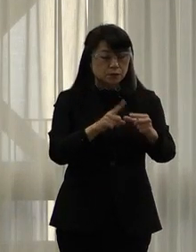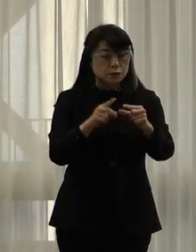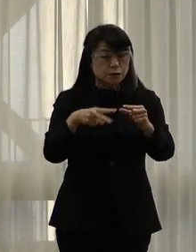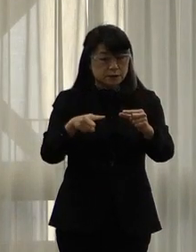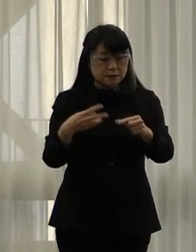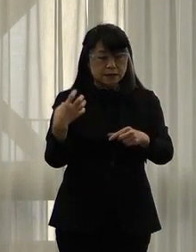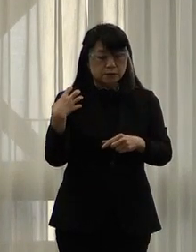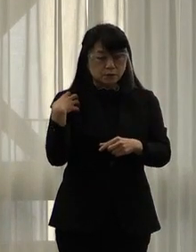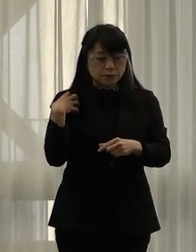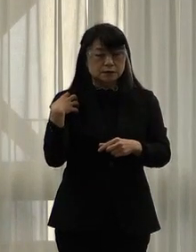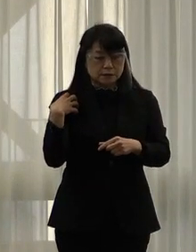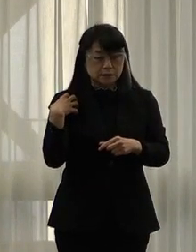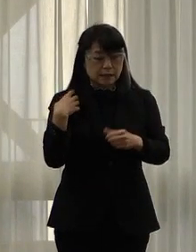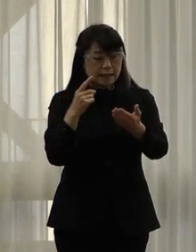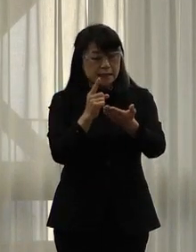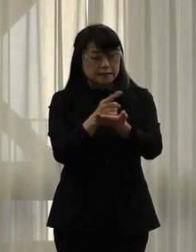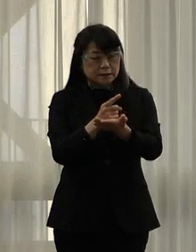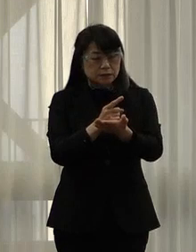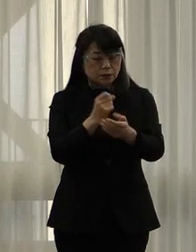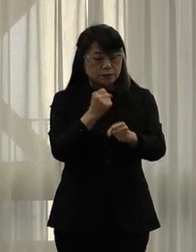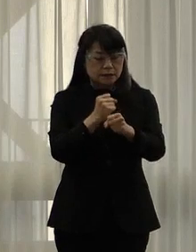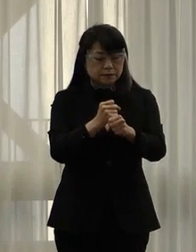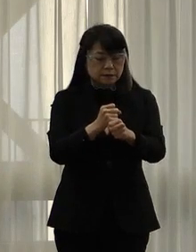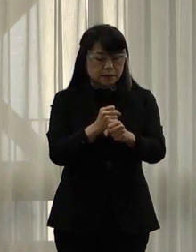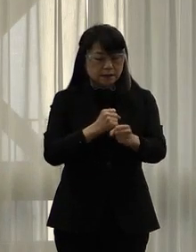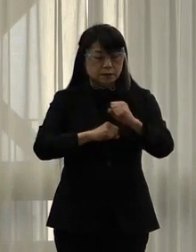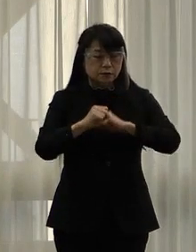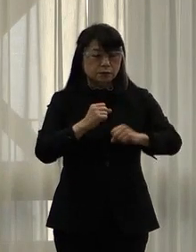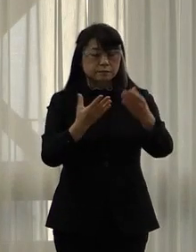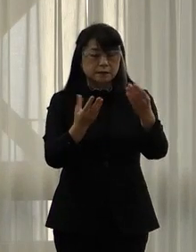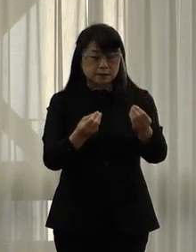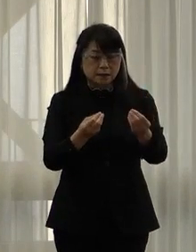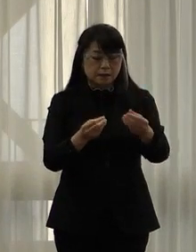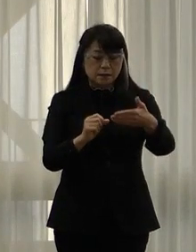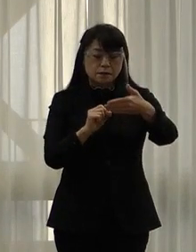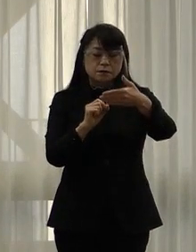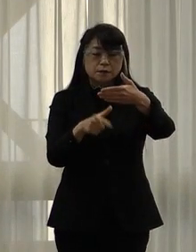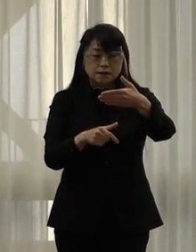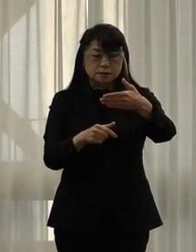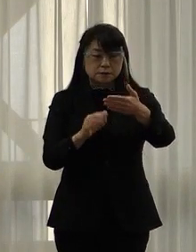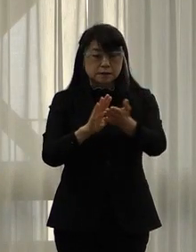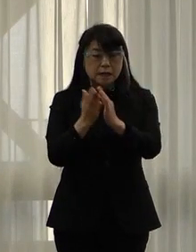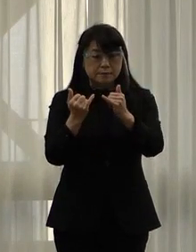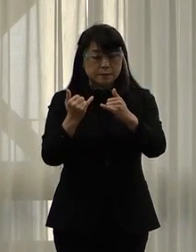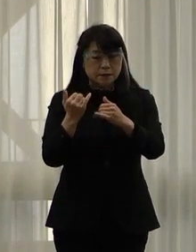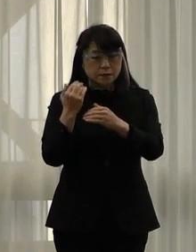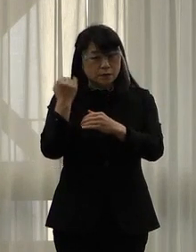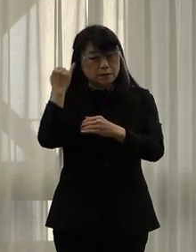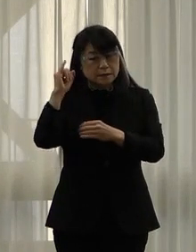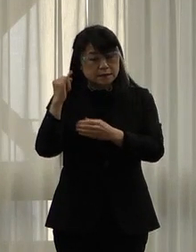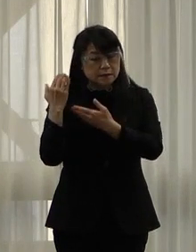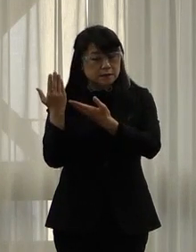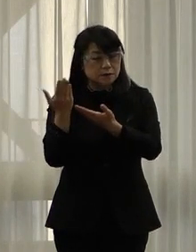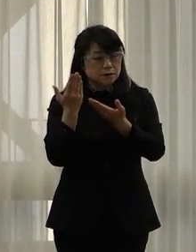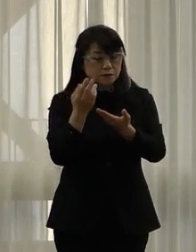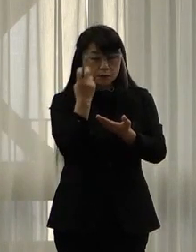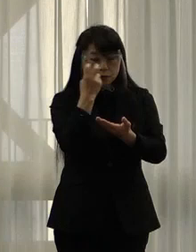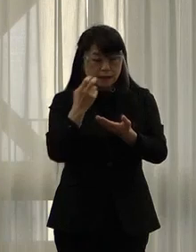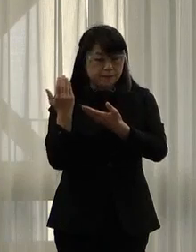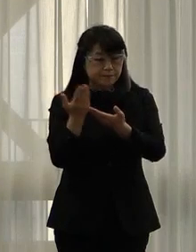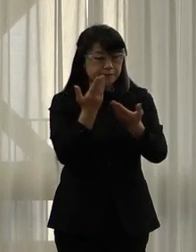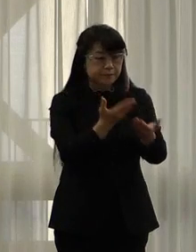策定というものにずっと取り組んでまいりました。この間9月に県民の意識調査、ウェルビーイングに関する意識調